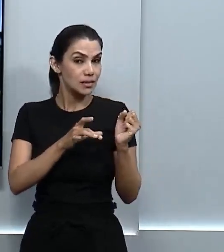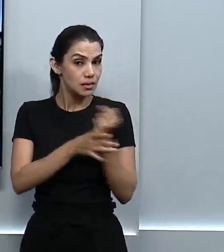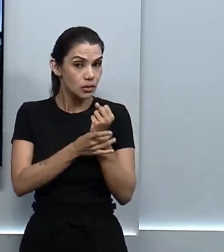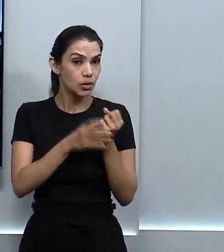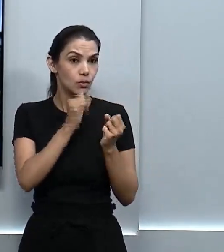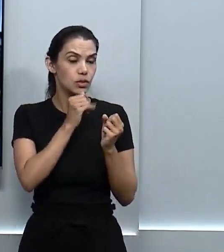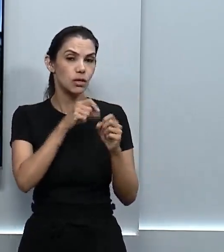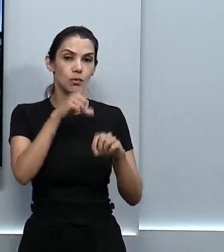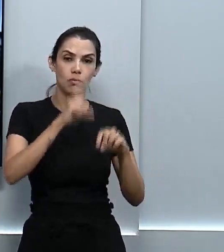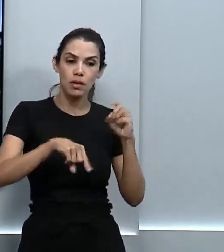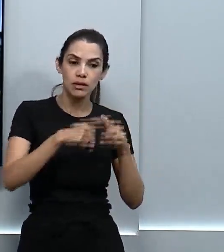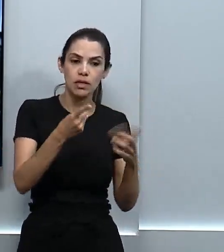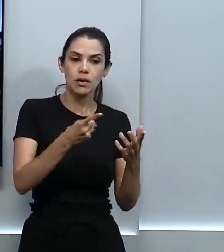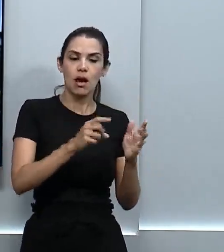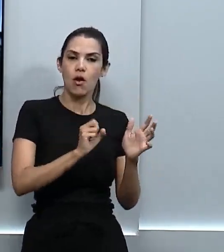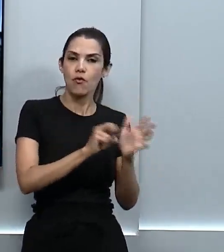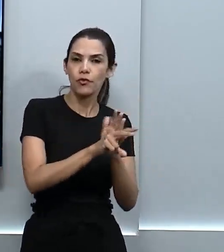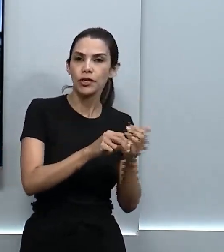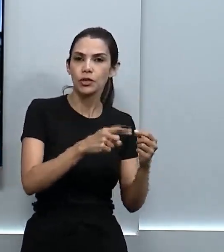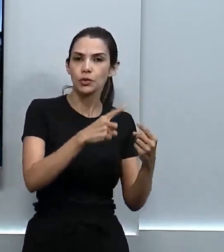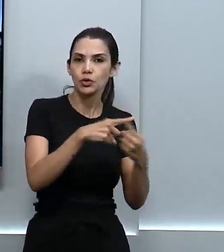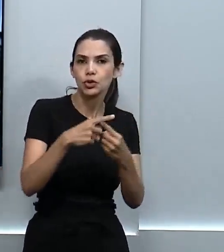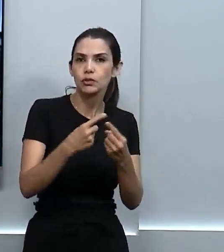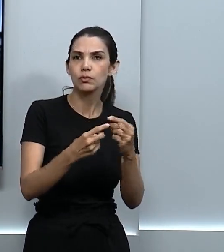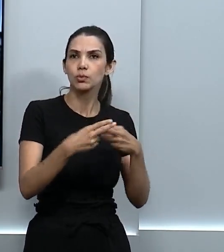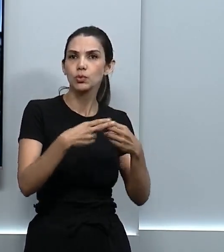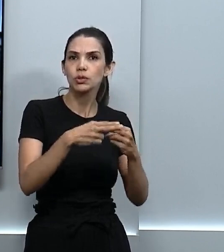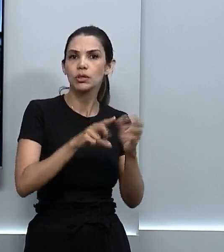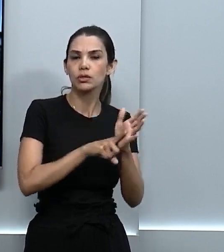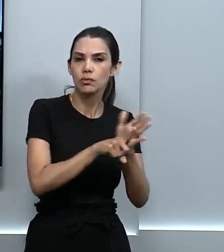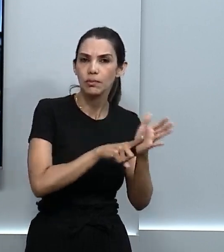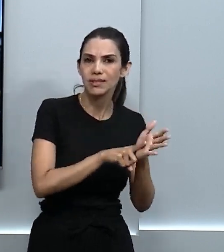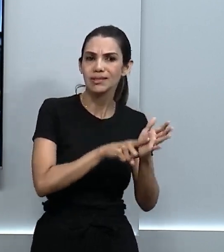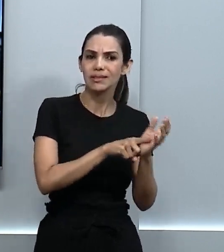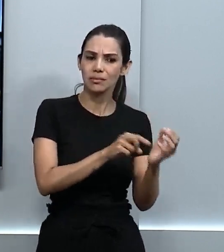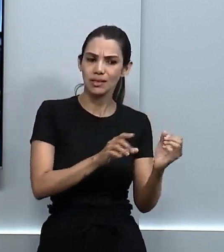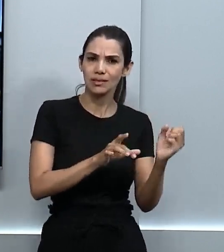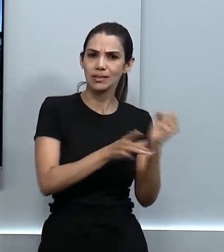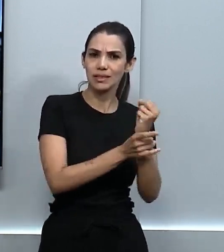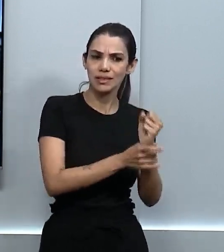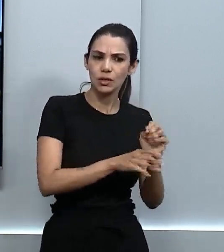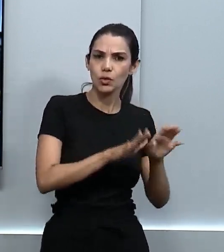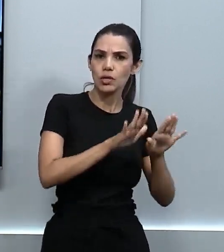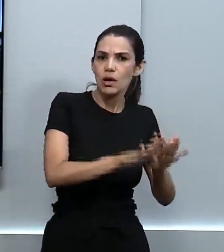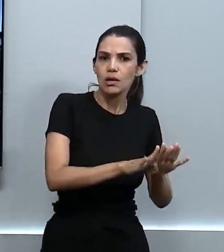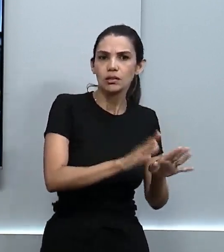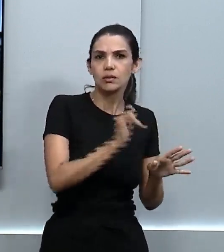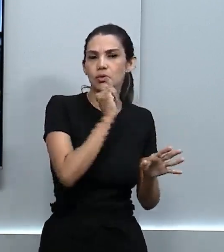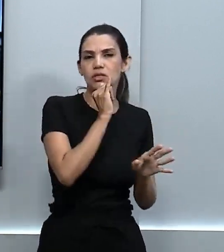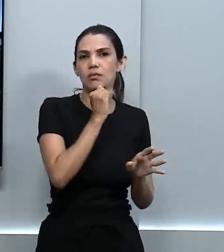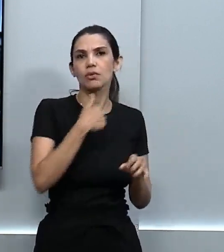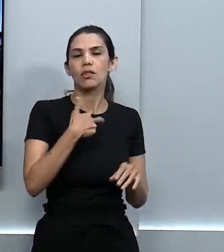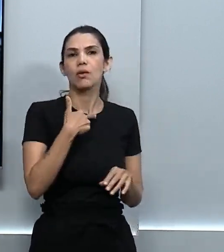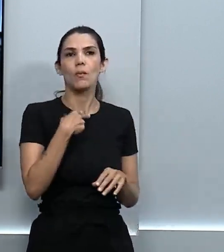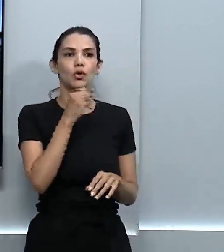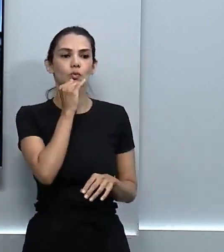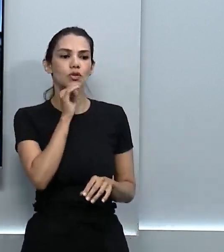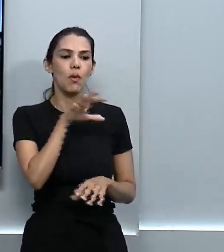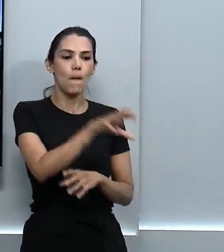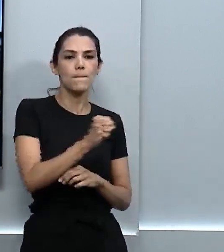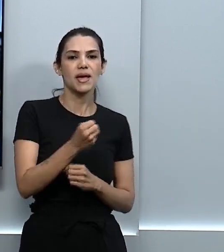para o desenvolvimento de medicamentos, de testes, ele fique resguardado, ele não possa ser usado, por exemplo, como arma